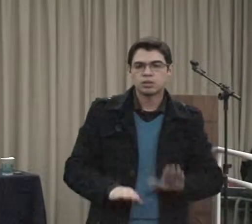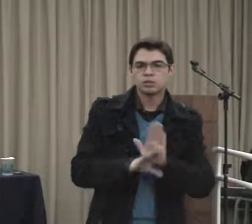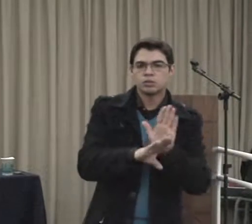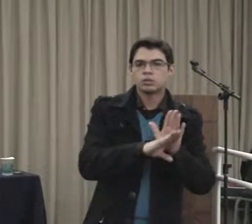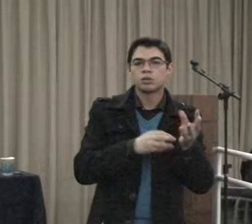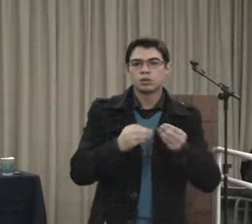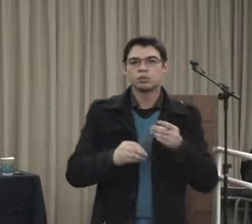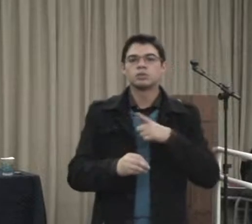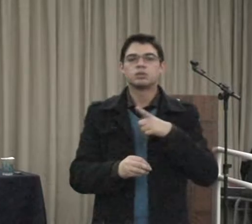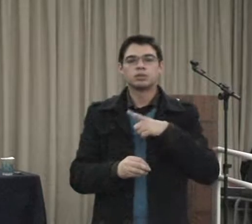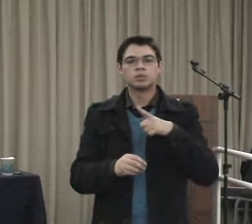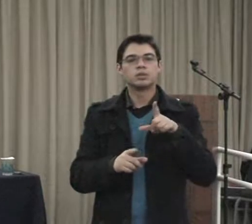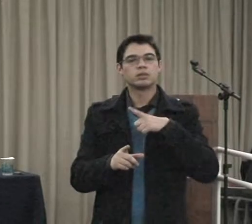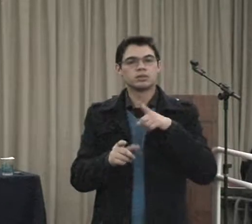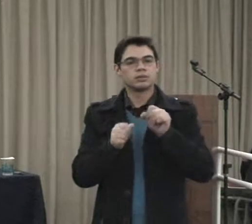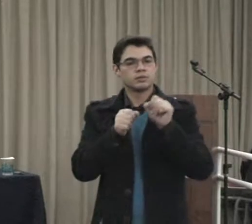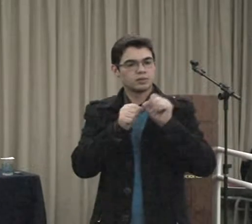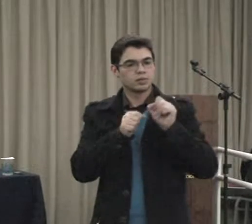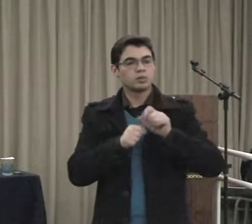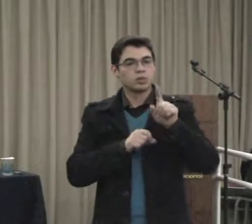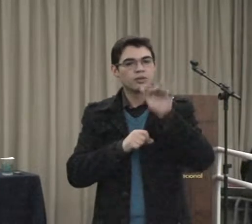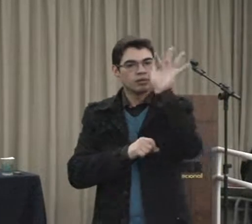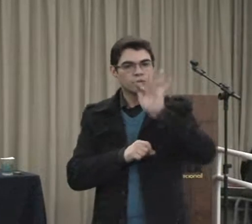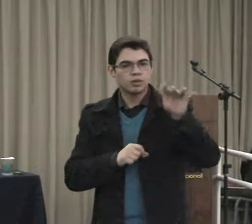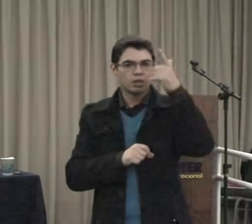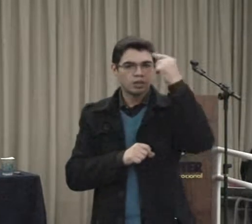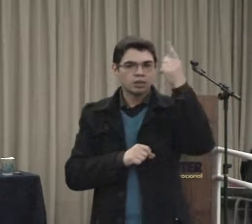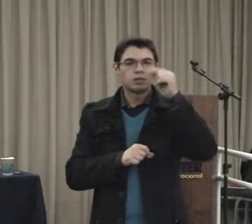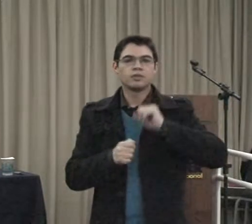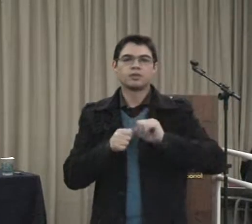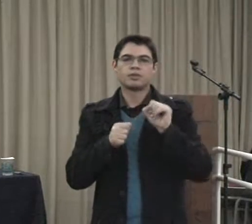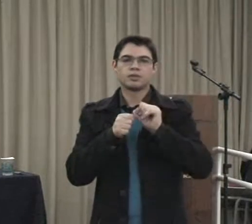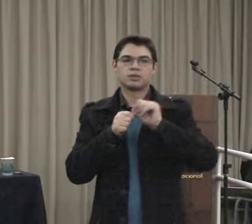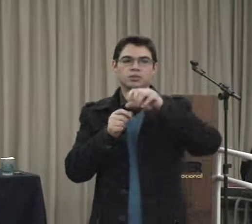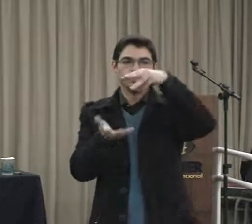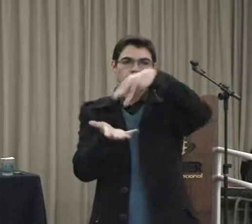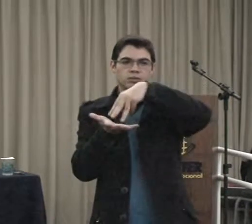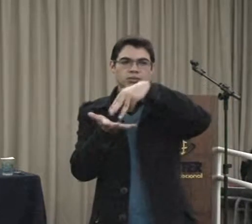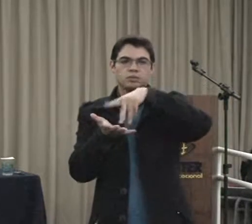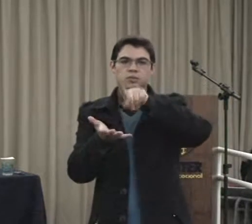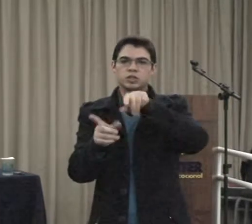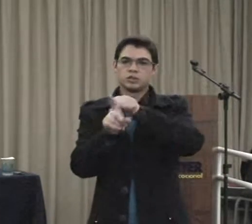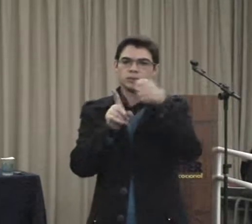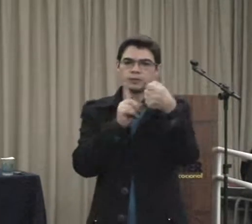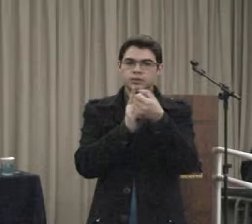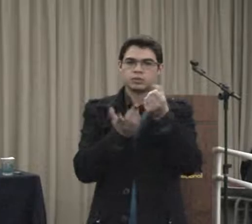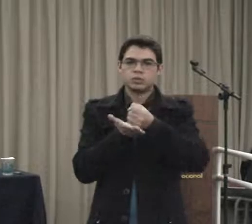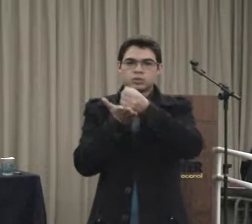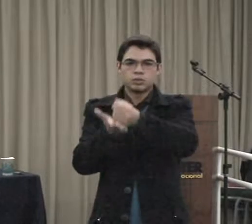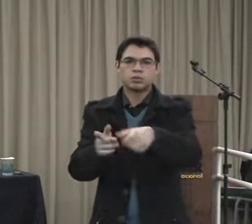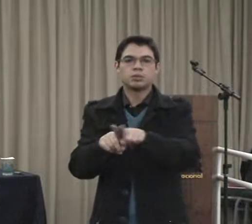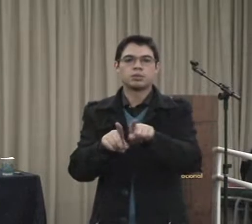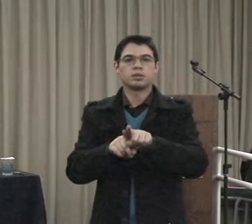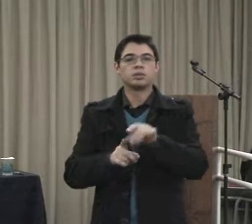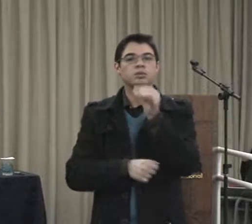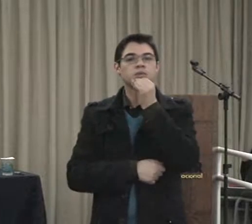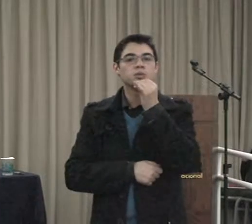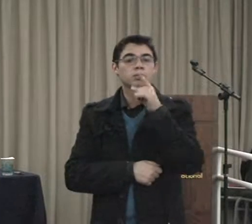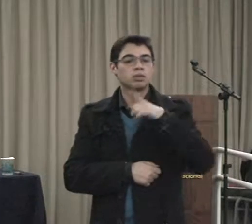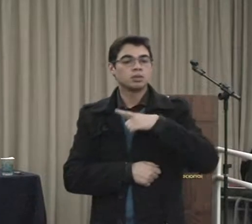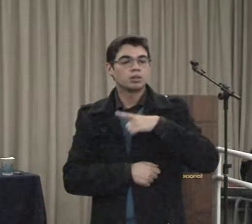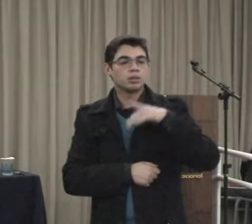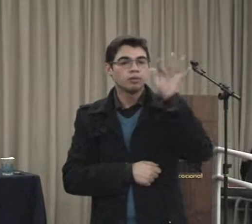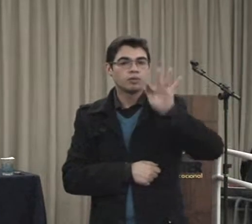está fazendo o quê? Gerando sustentabilidade. Quantos auditórios vocês encontram nas faculdades